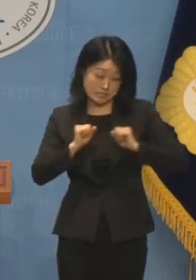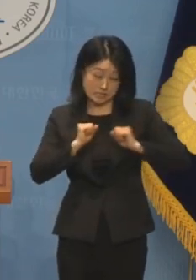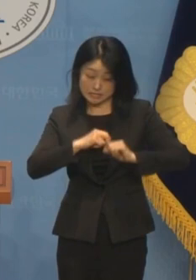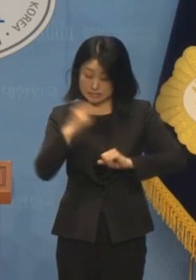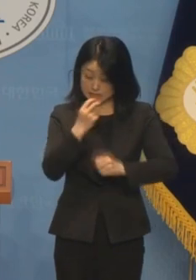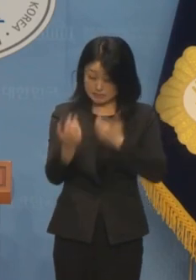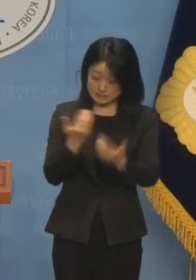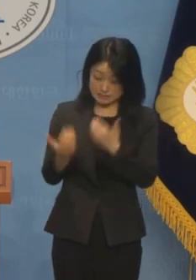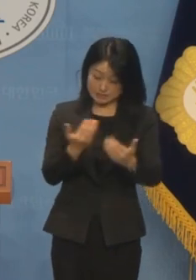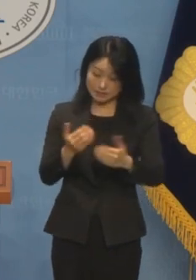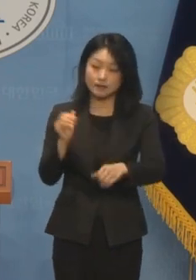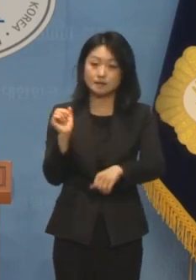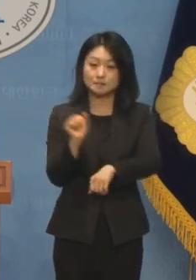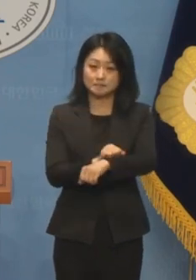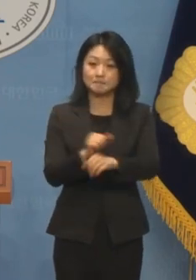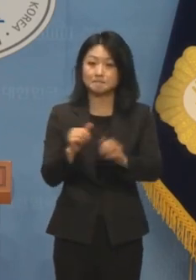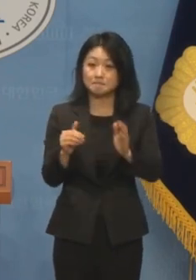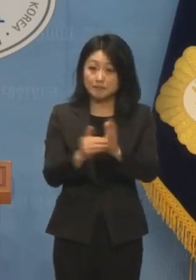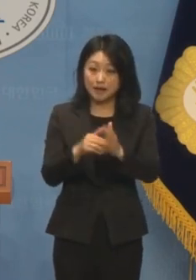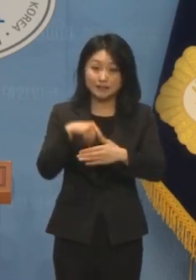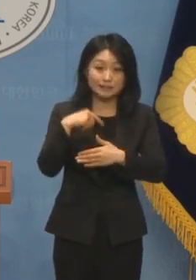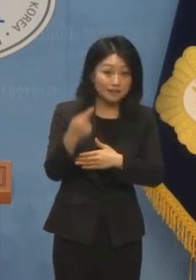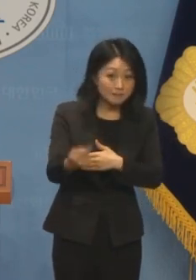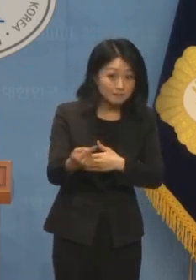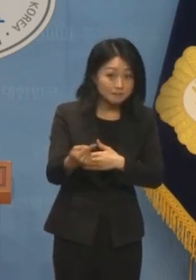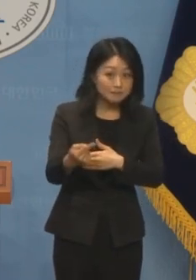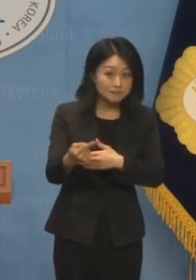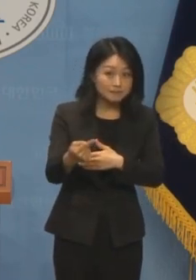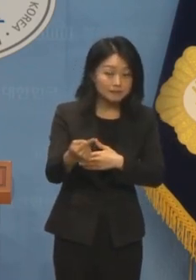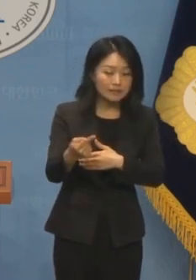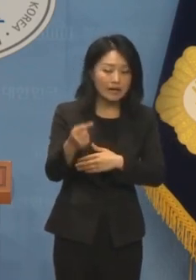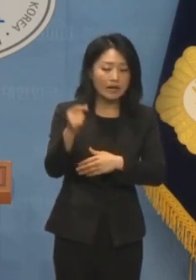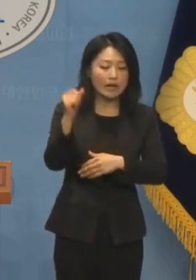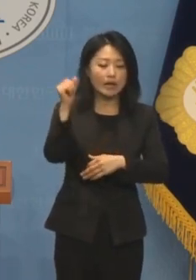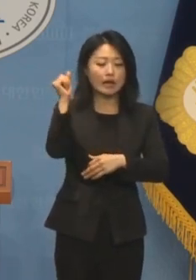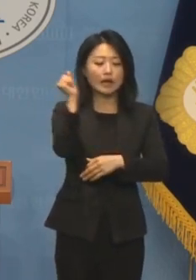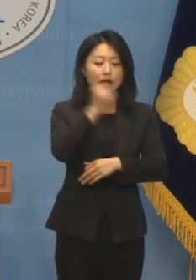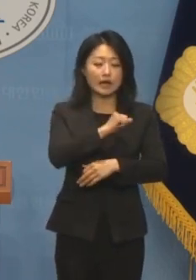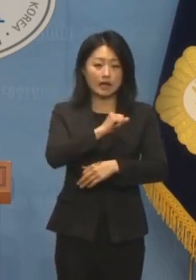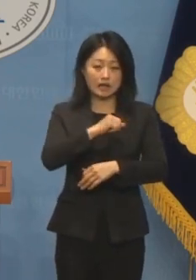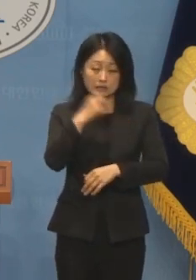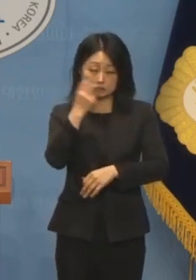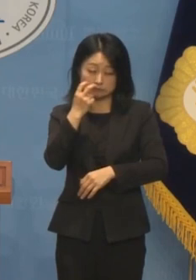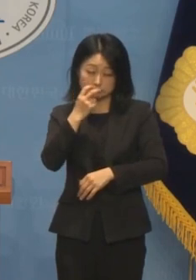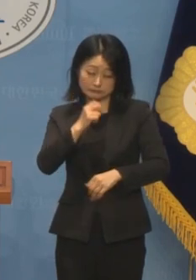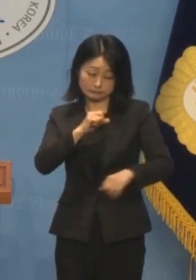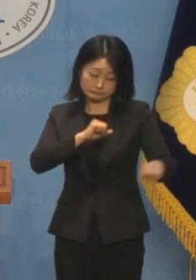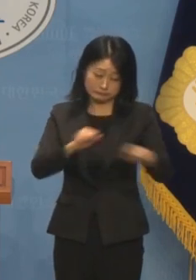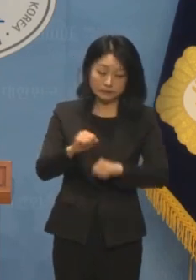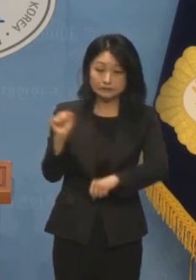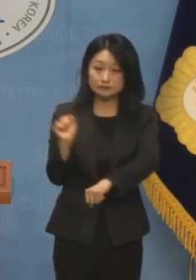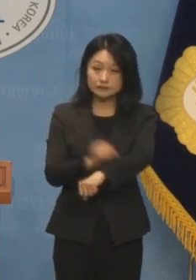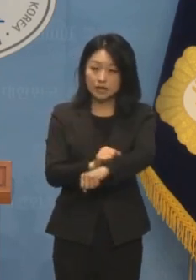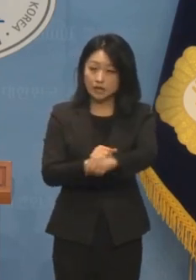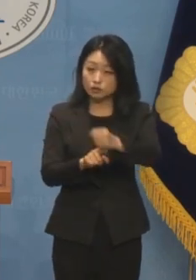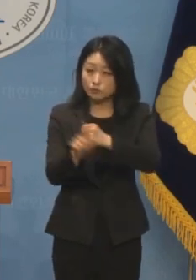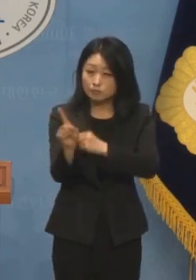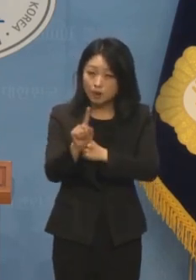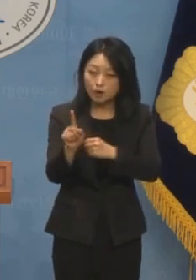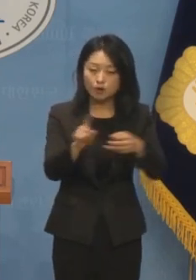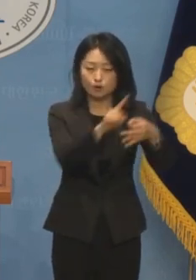수사를 했습니다. 왜 그랬는지 이제 알겠습니다. 윤석열 정권이 저물기